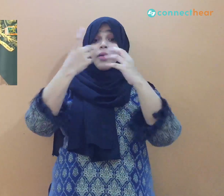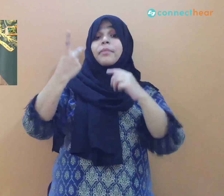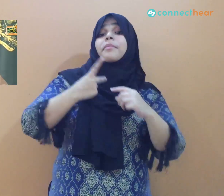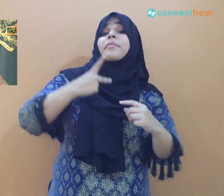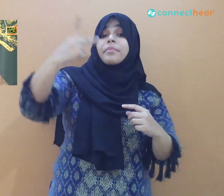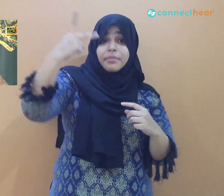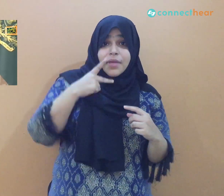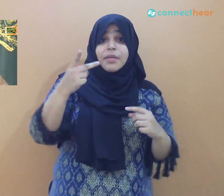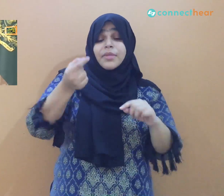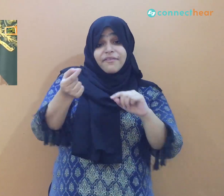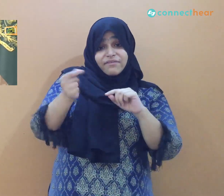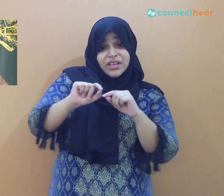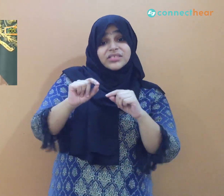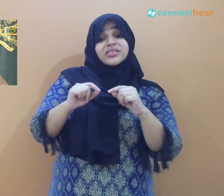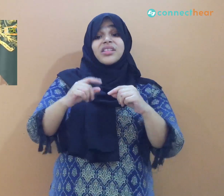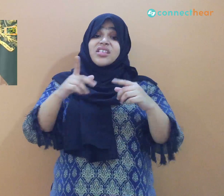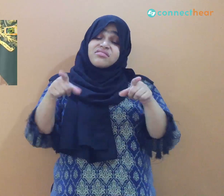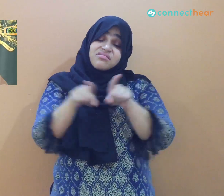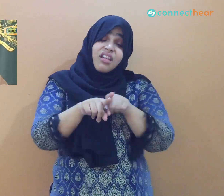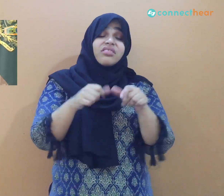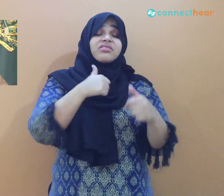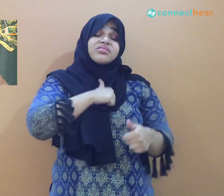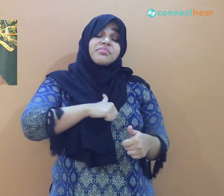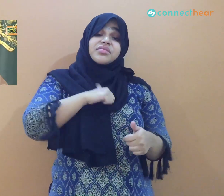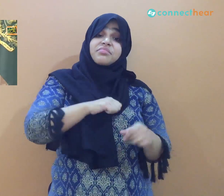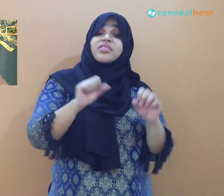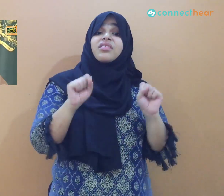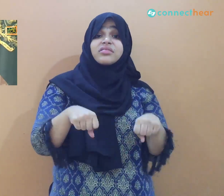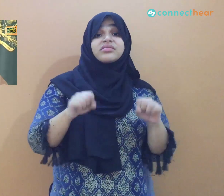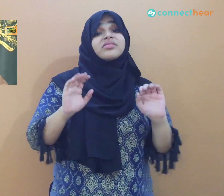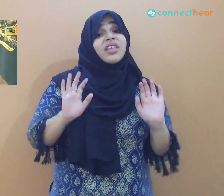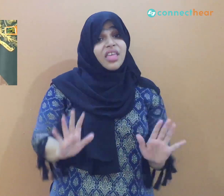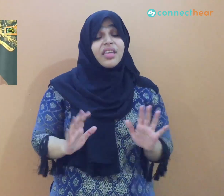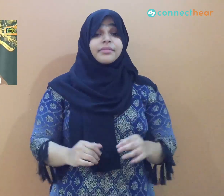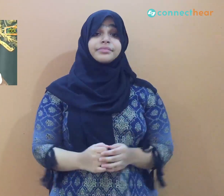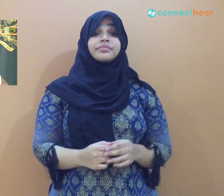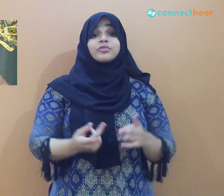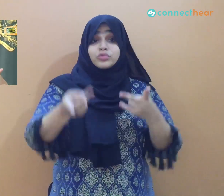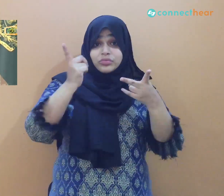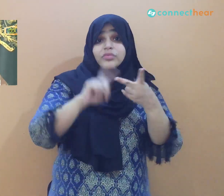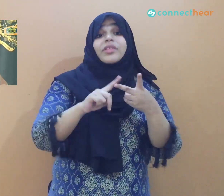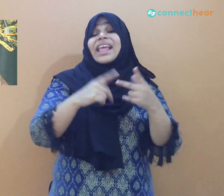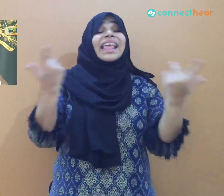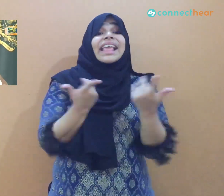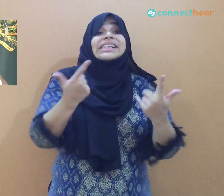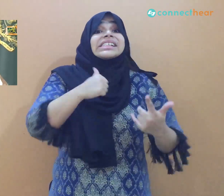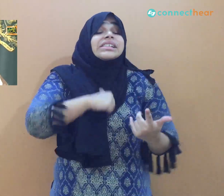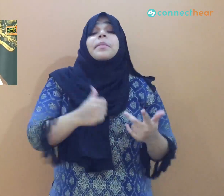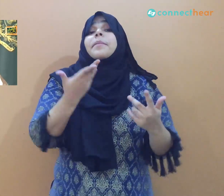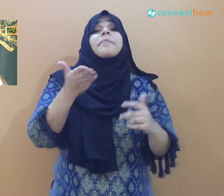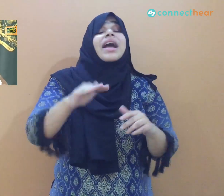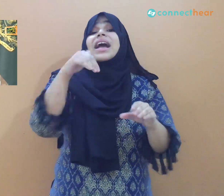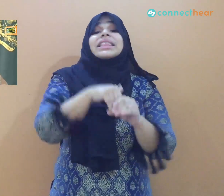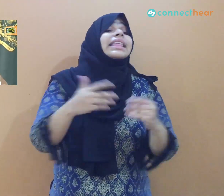بھی اس وائرس کے ساتھ گزارا کرنا ہے. اب دوسری چیز آ جائے، وہ کیسے کرنا ہے.